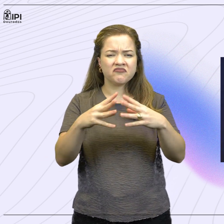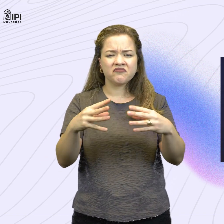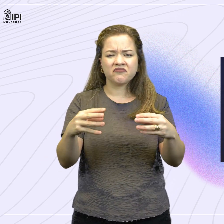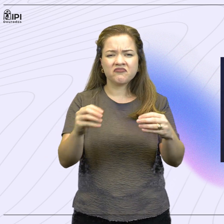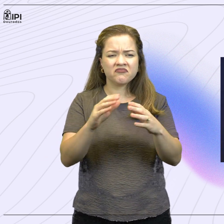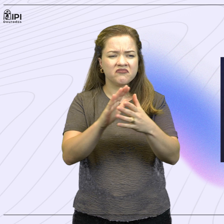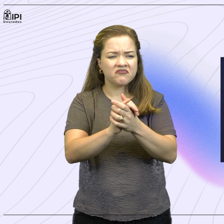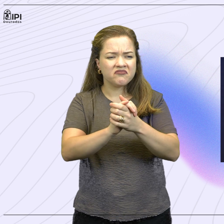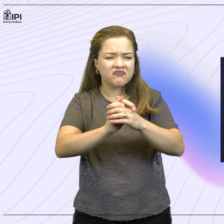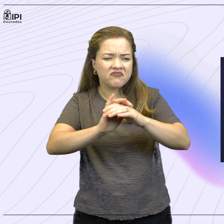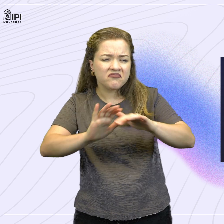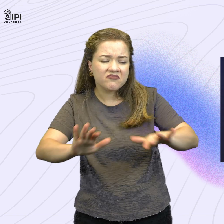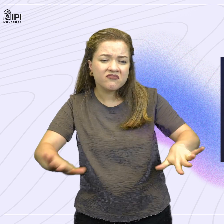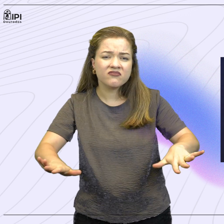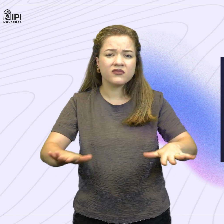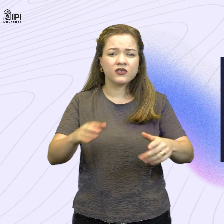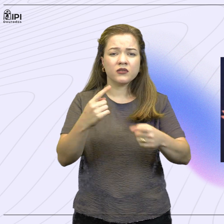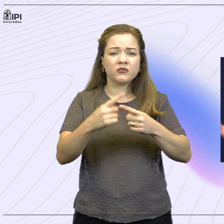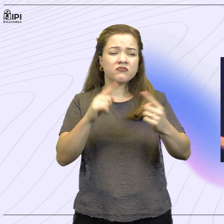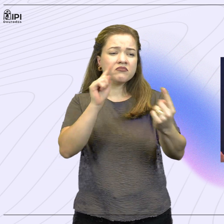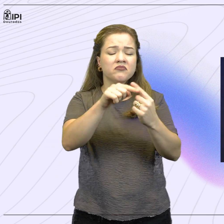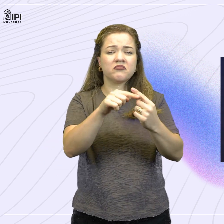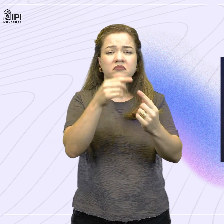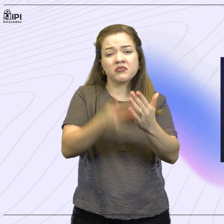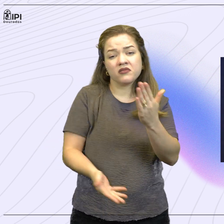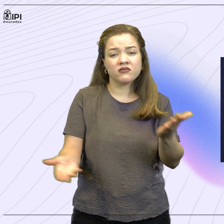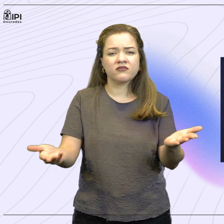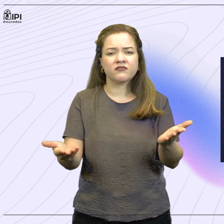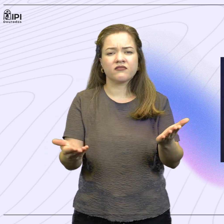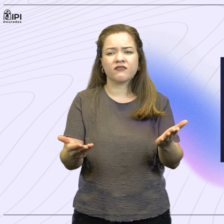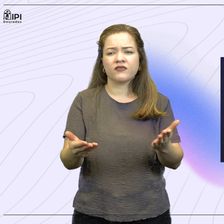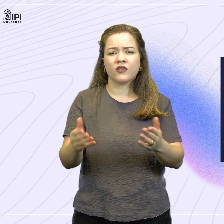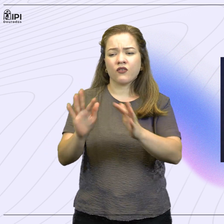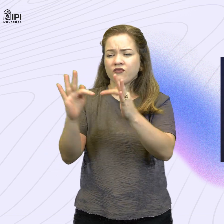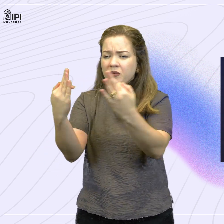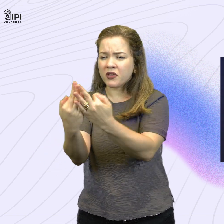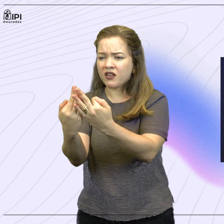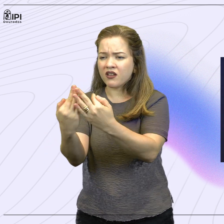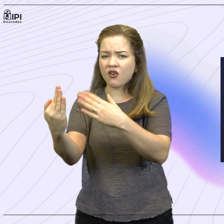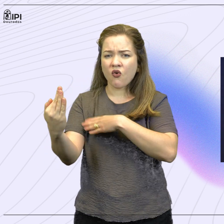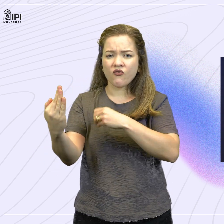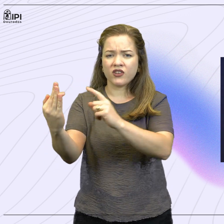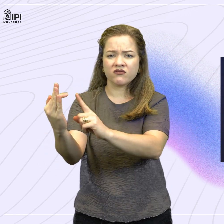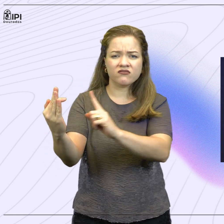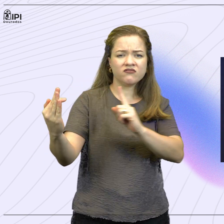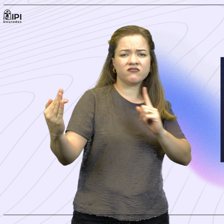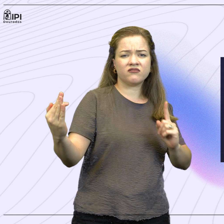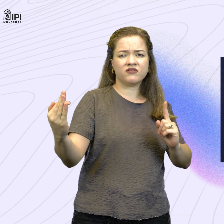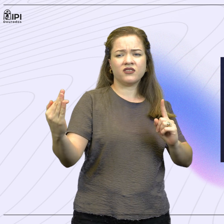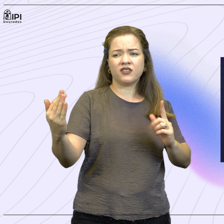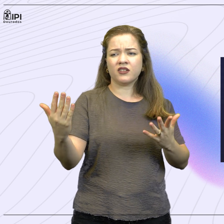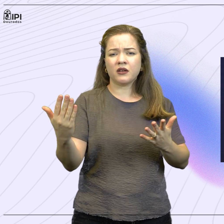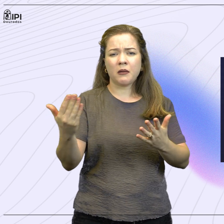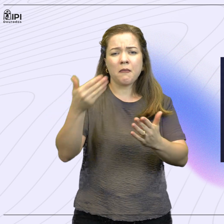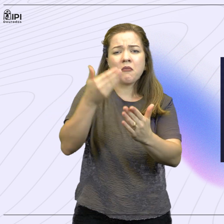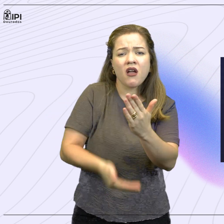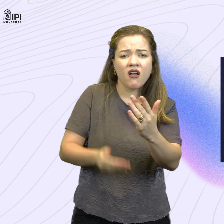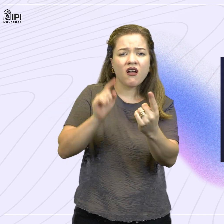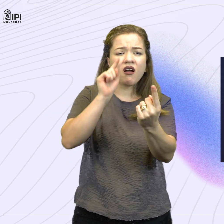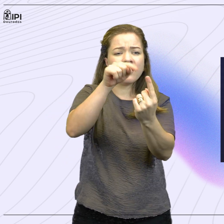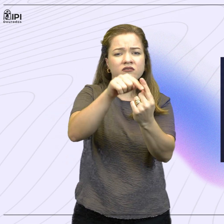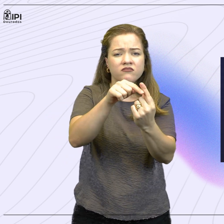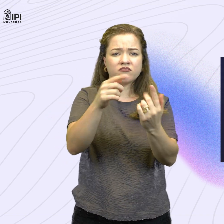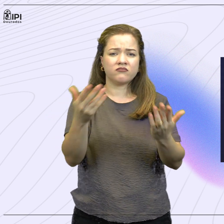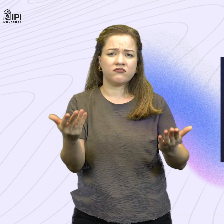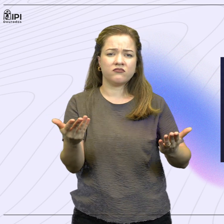o propósito do casamento. Os filhos se afastam das famílias porque perdem o propósito do que é ser filho. Nós